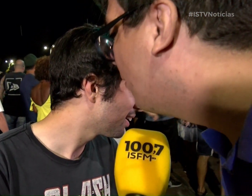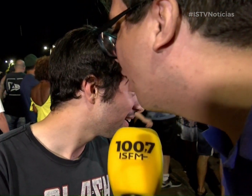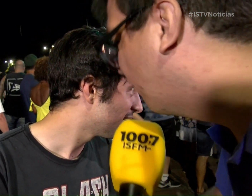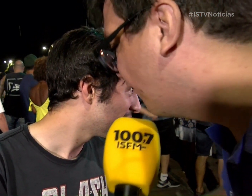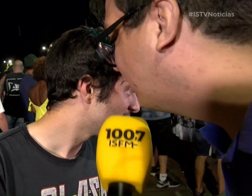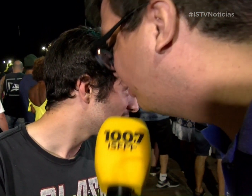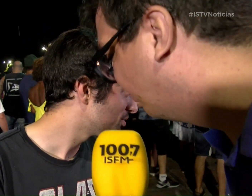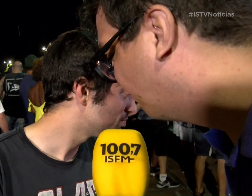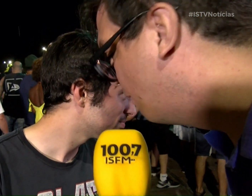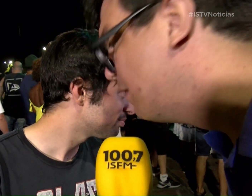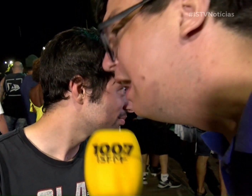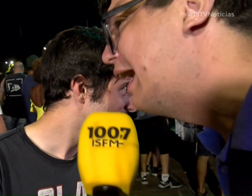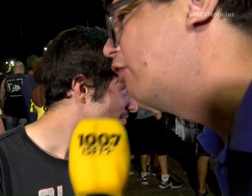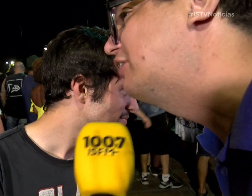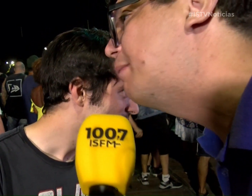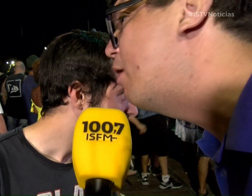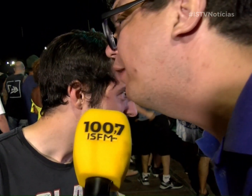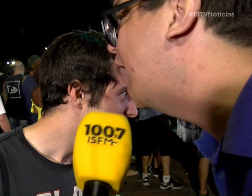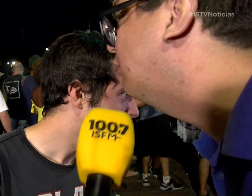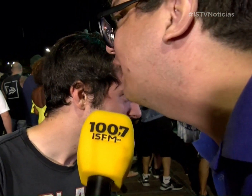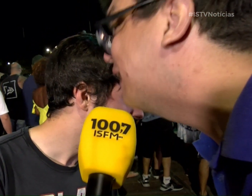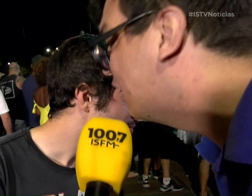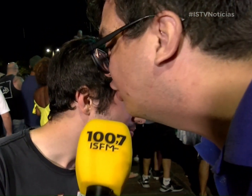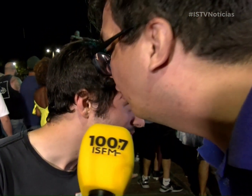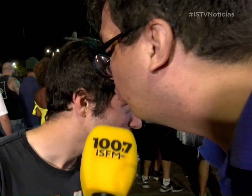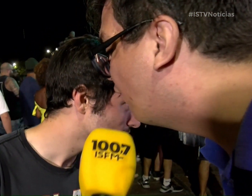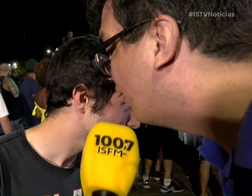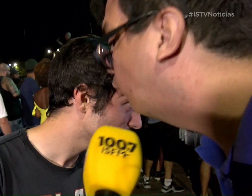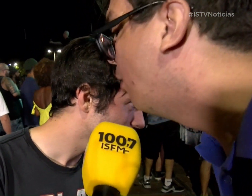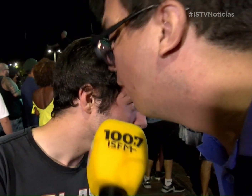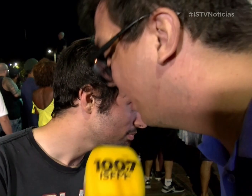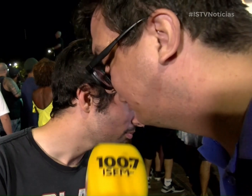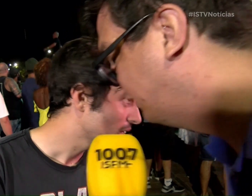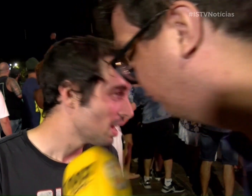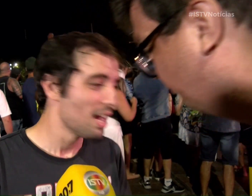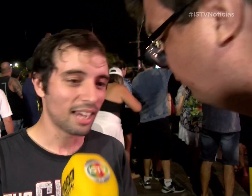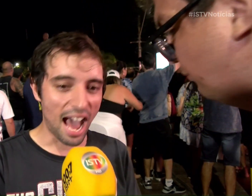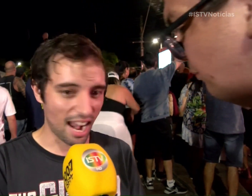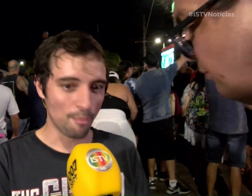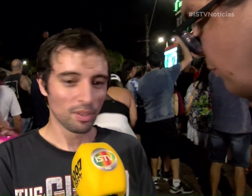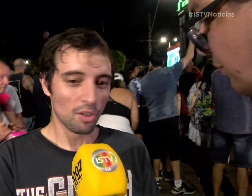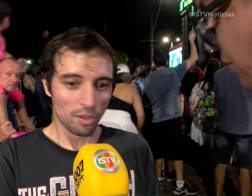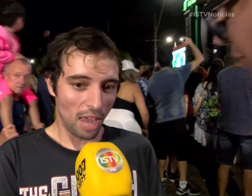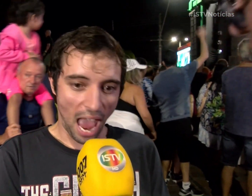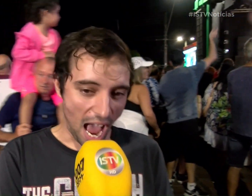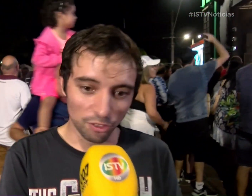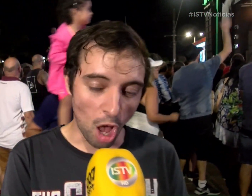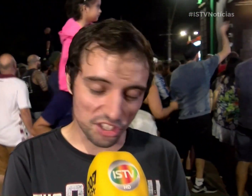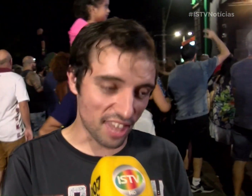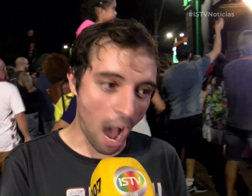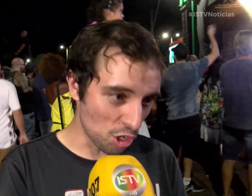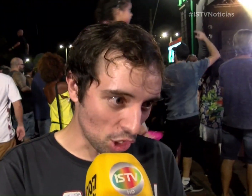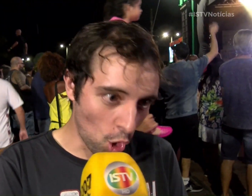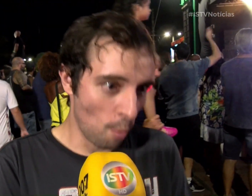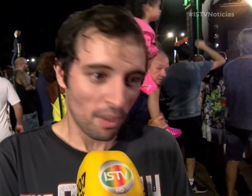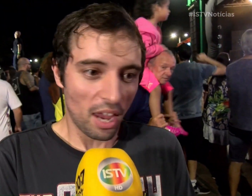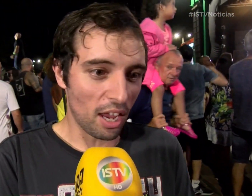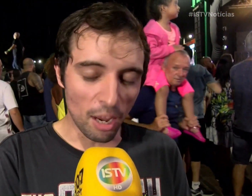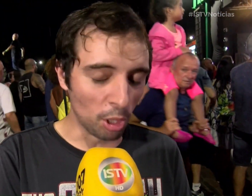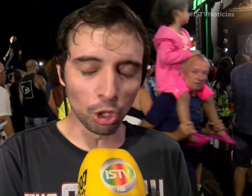memória afetiva. Quero saber o que você tá achando de um evento como esse. Cara, nostálgico e muito